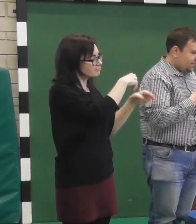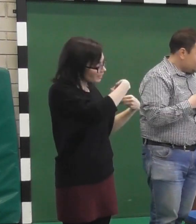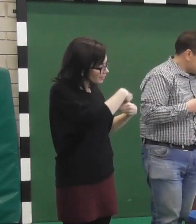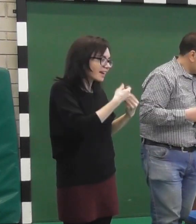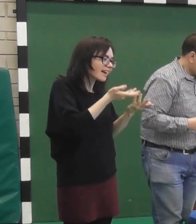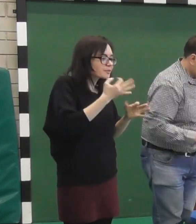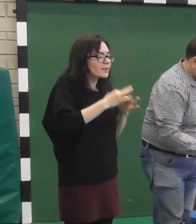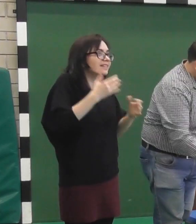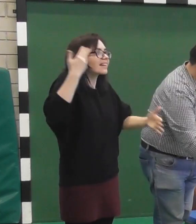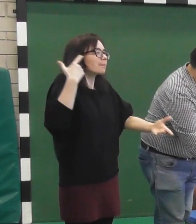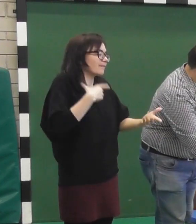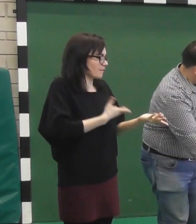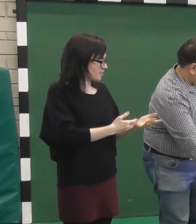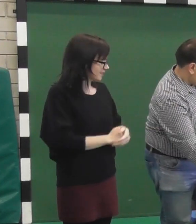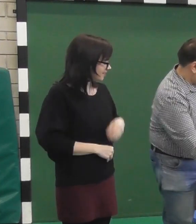történetét.